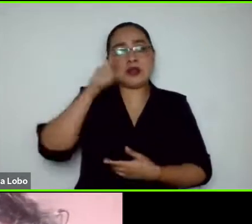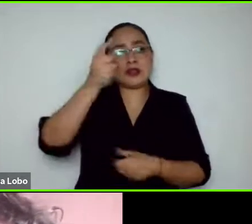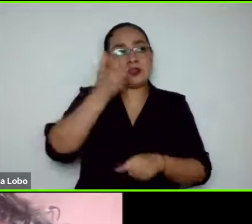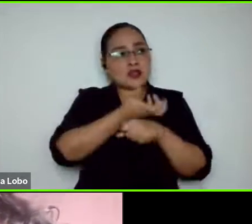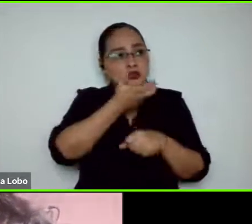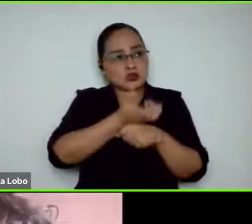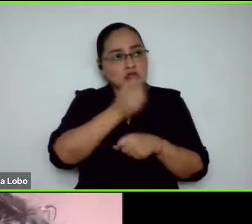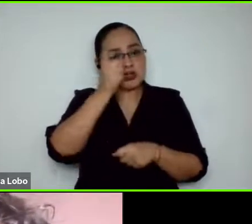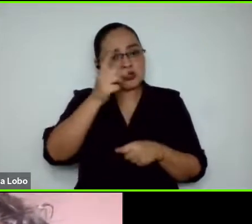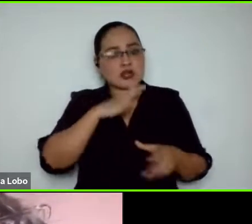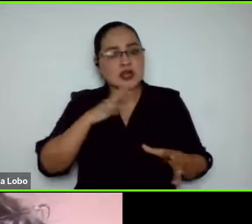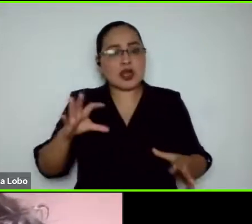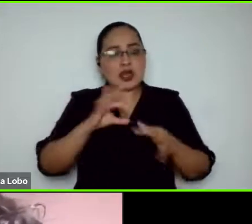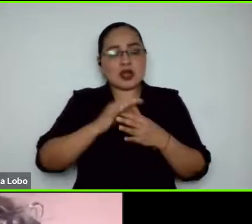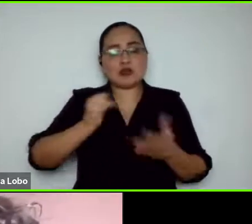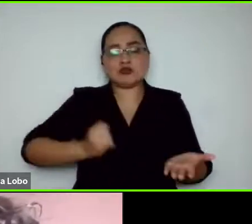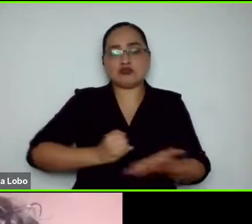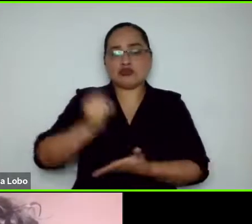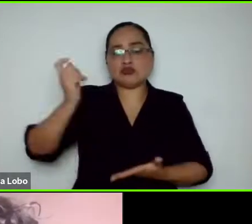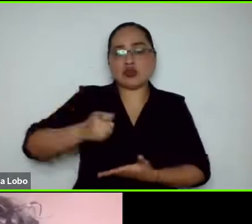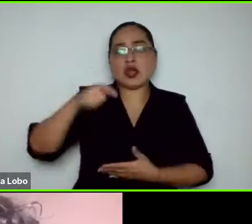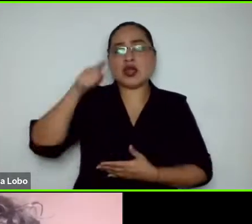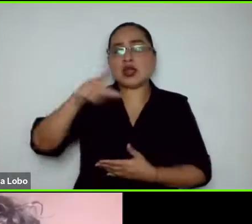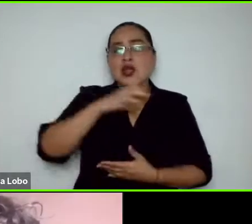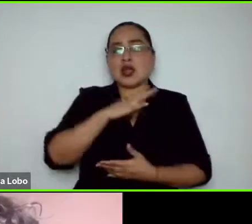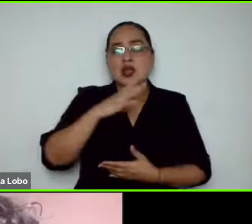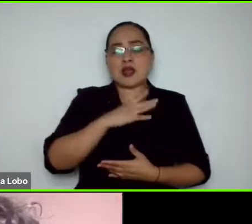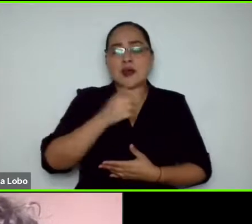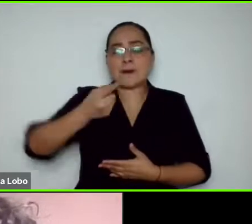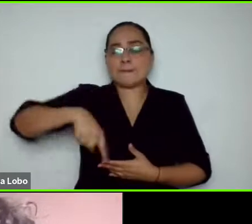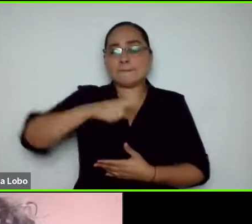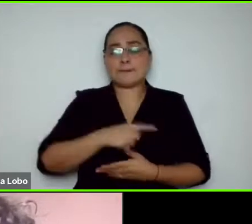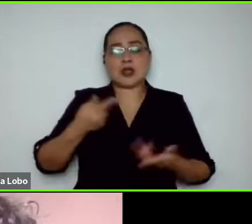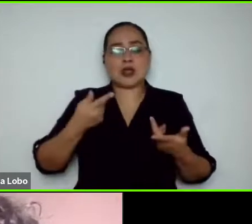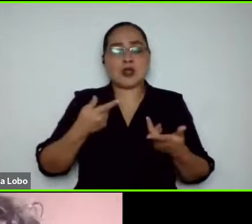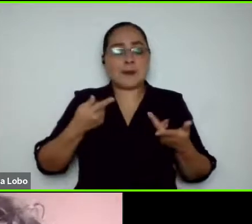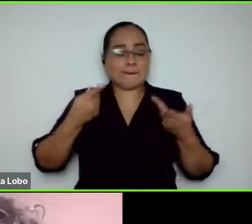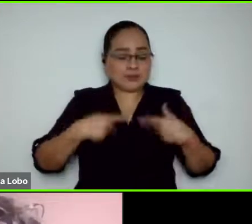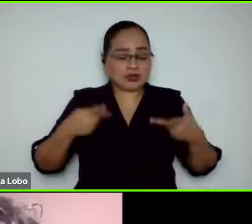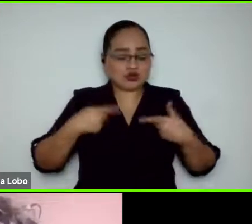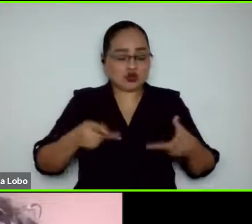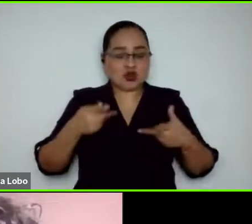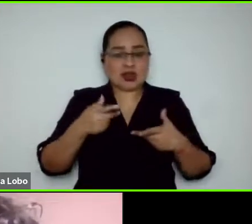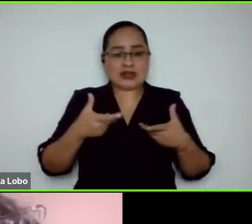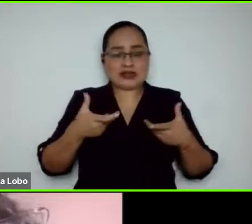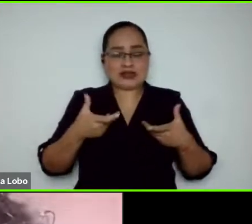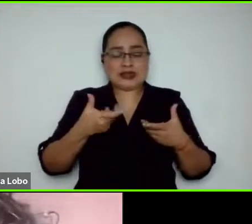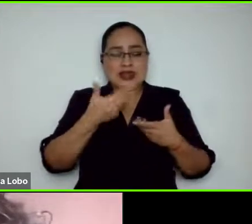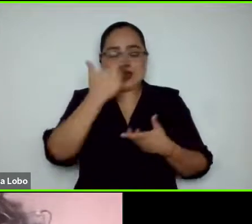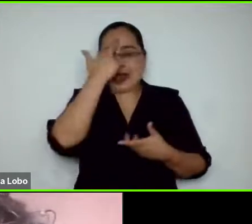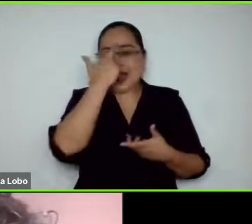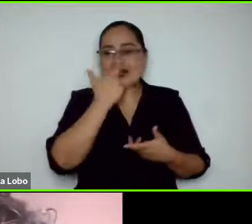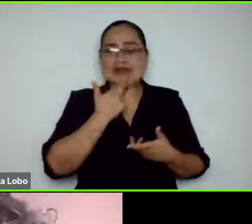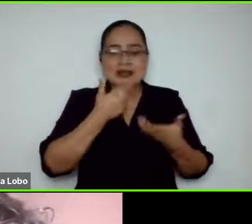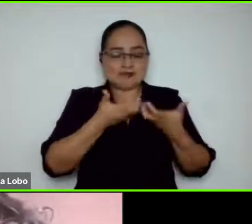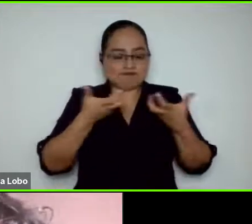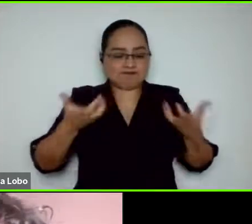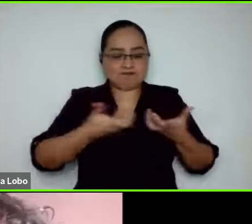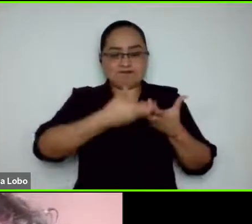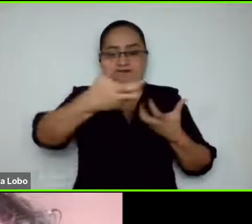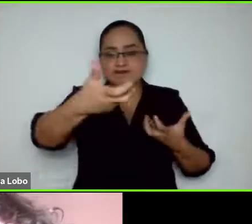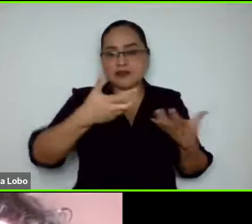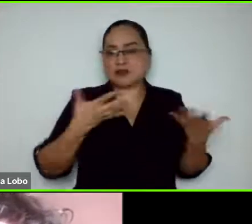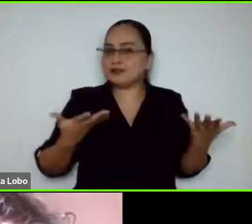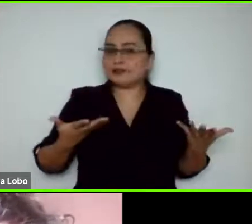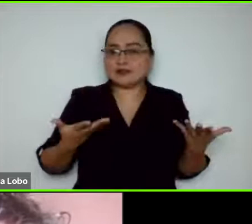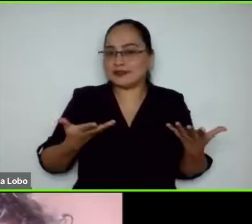Board of Education, la sentencia que declaró la desegregación racial inconstitucional, qué tanto sirvió para cambiar, digamos, la segregación racial en